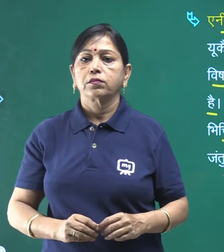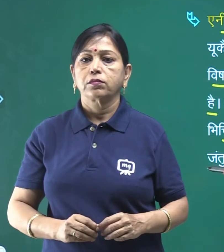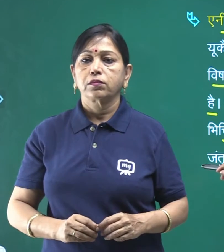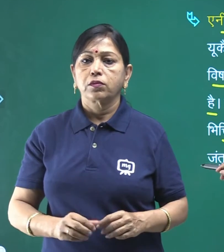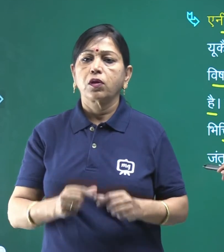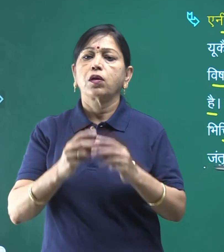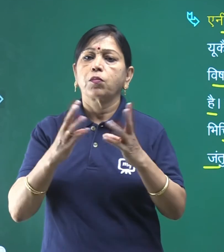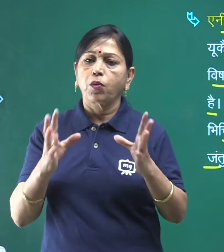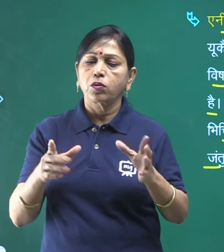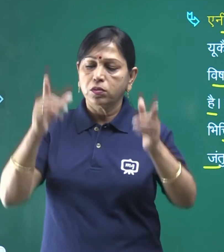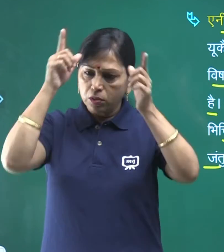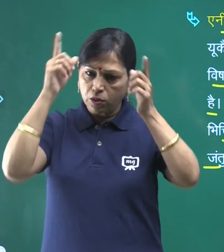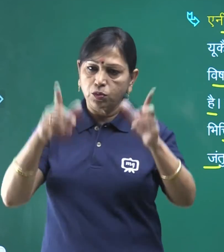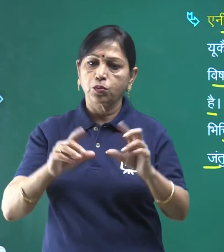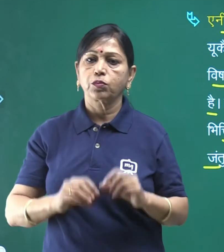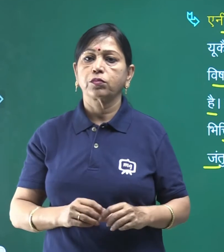अधिकतर जंतु